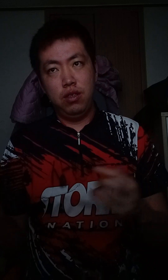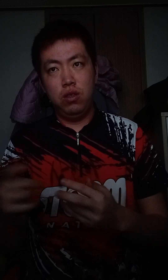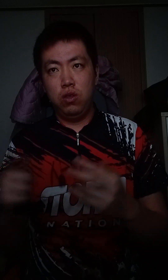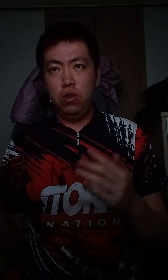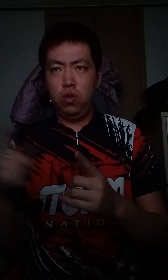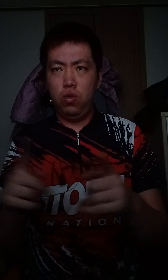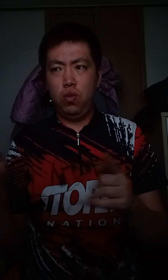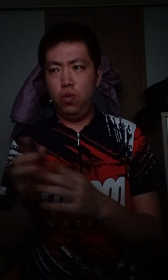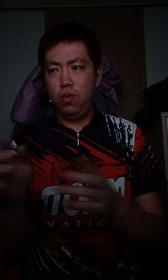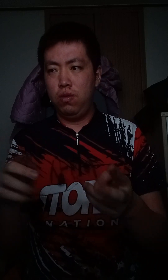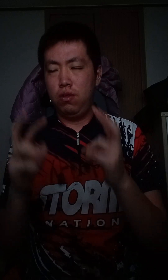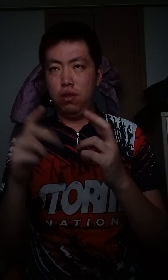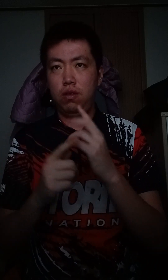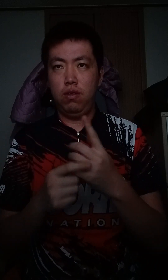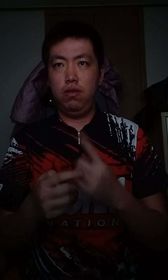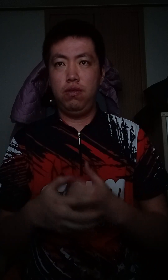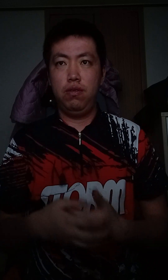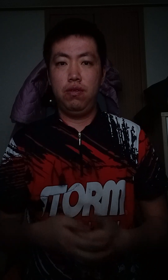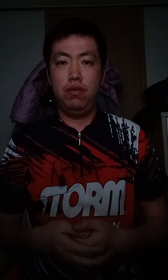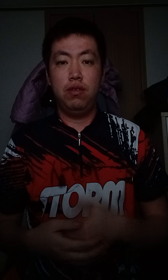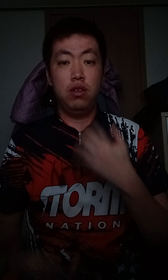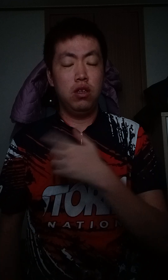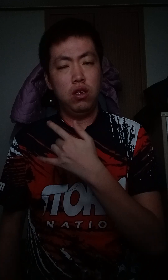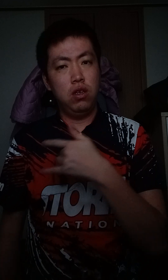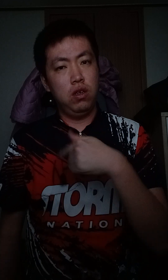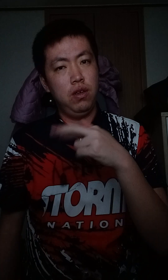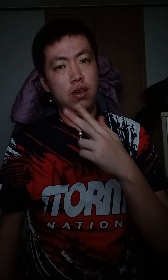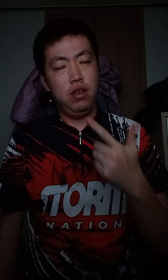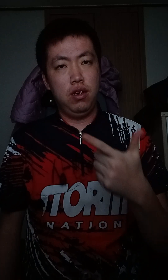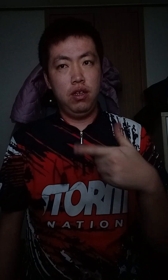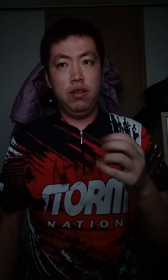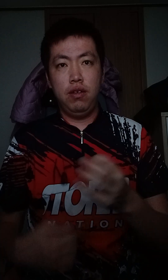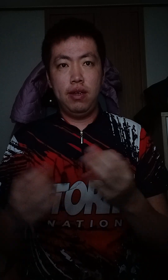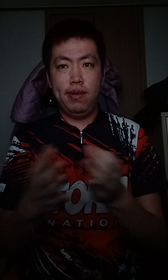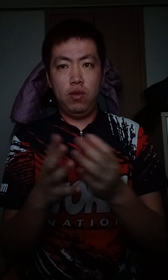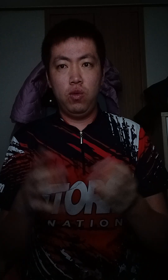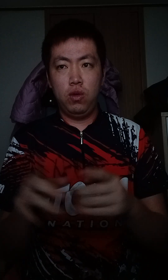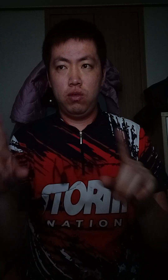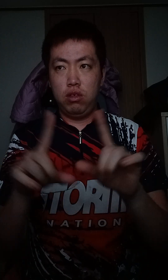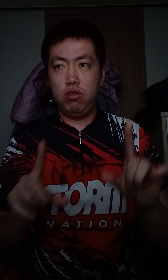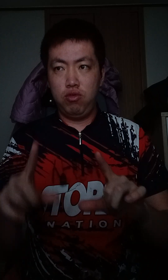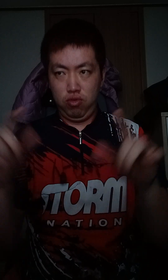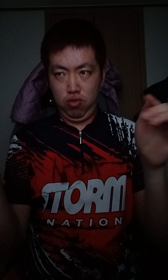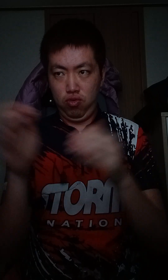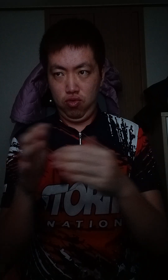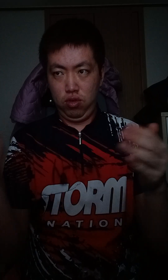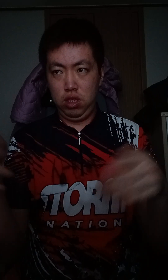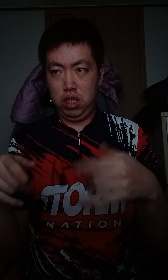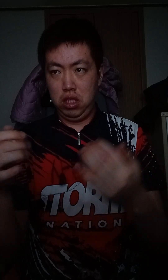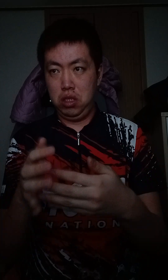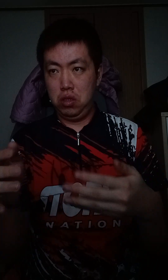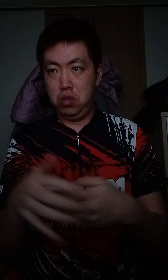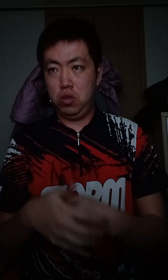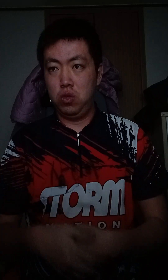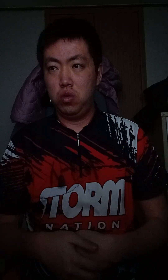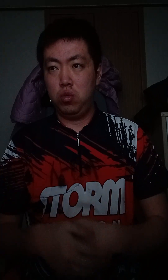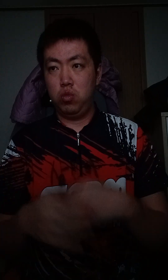공격이 감행한 겁니다. 이들은 현지 시간 17일 바마코 헌병 훈련 캠프와 인근 군 공항을 겨냥해